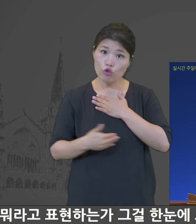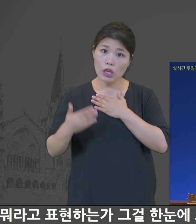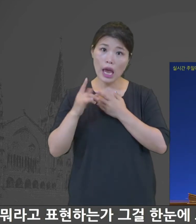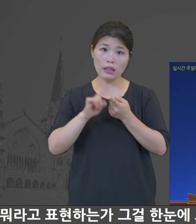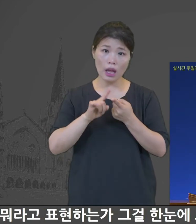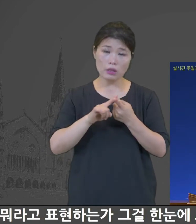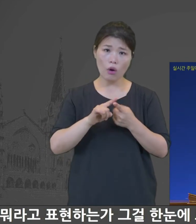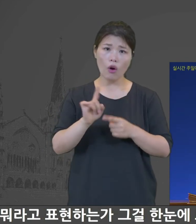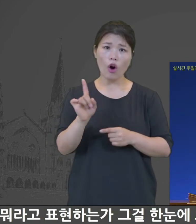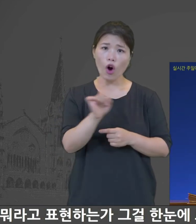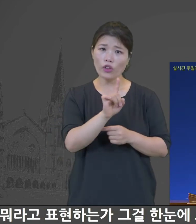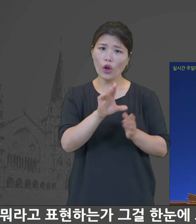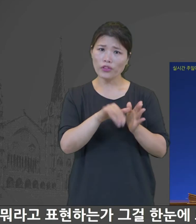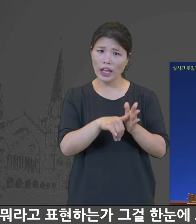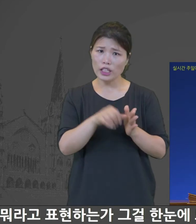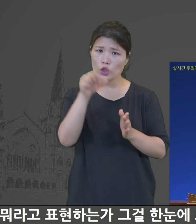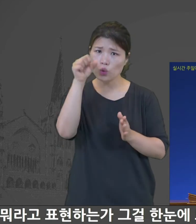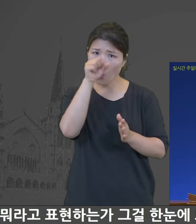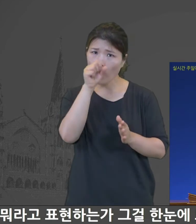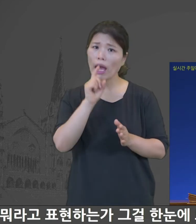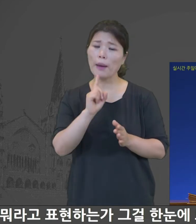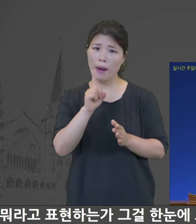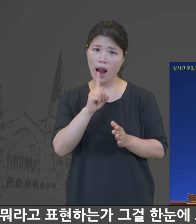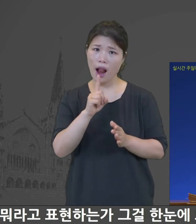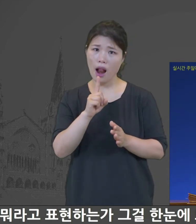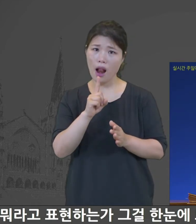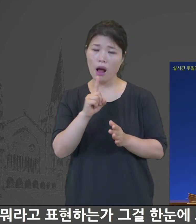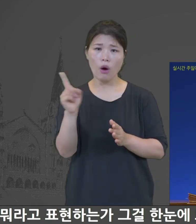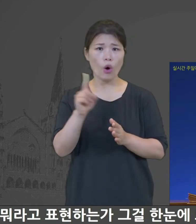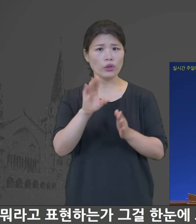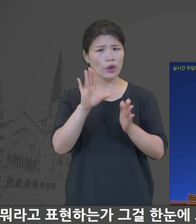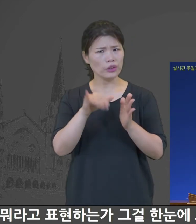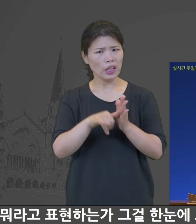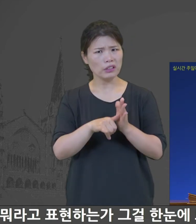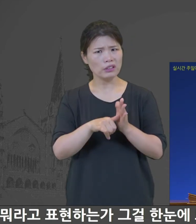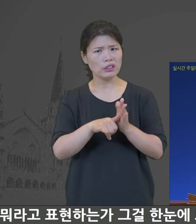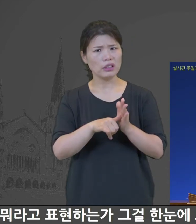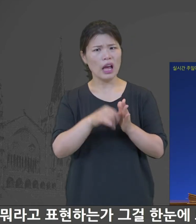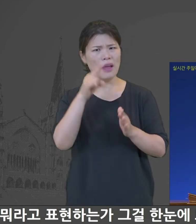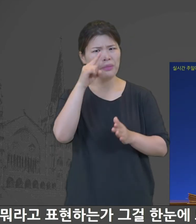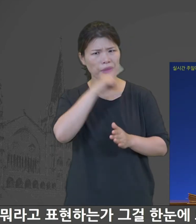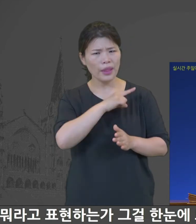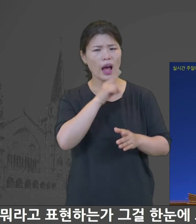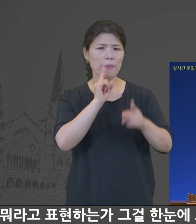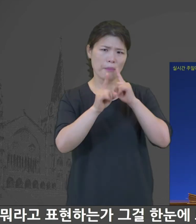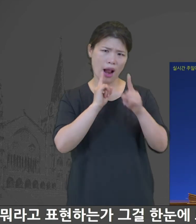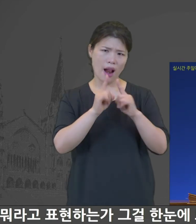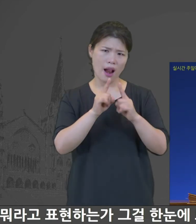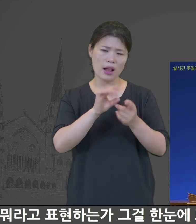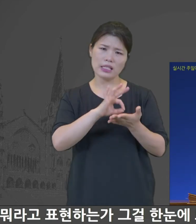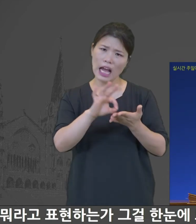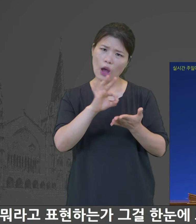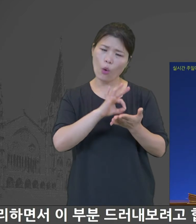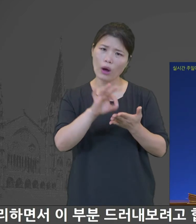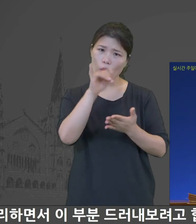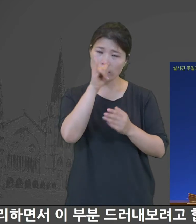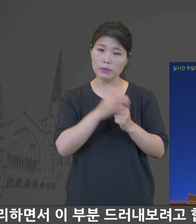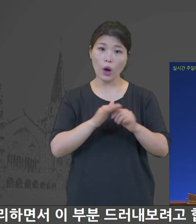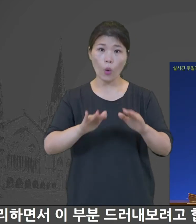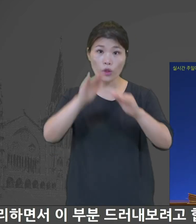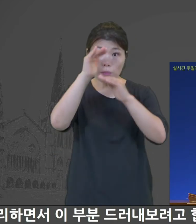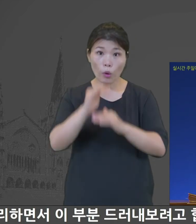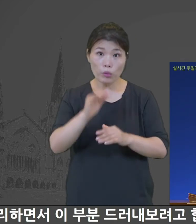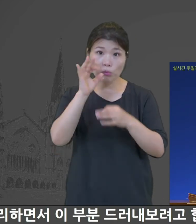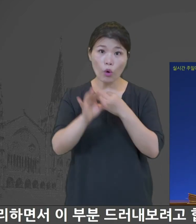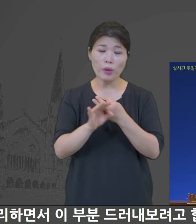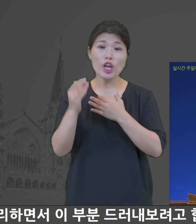좋기도 하고 나쁘기도 하는 거고요, 어떤 때는 부정적이에요. 안 좋아요. 우리 본문은 안 좋은 그 육체로 쓰이고 있는 겁니다. 그러니까 육체라는